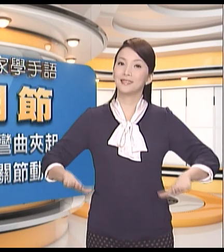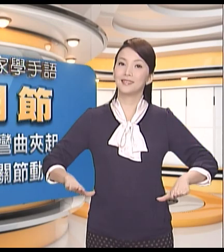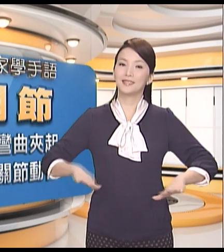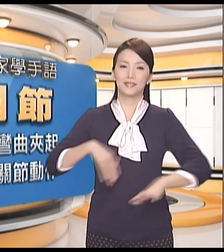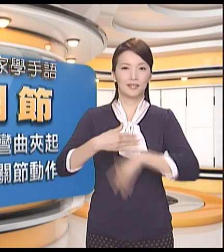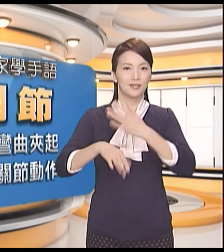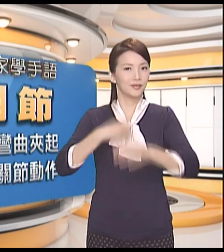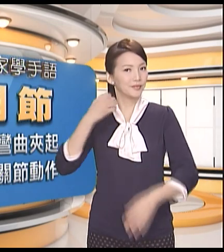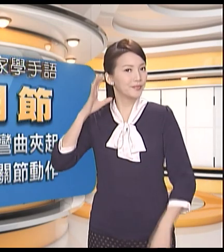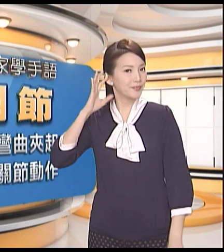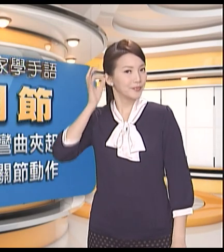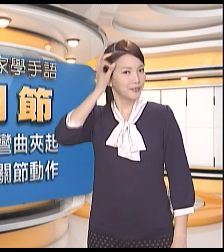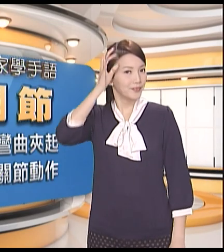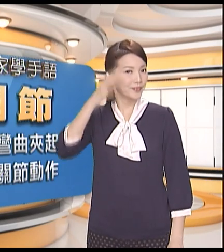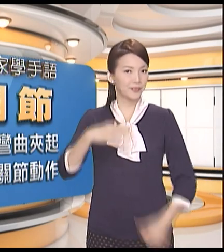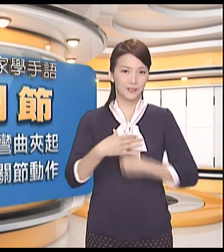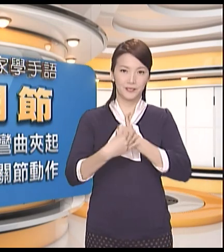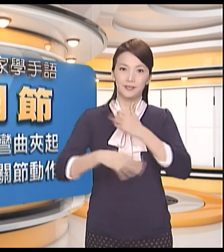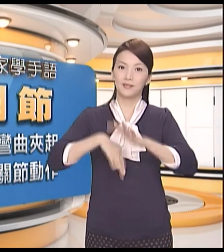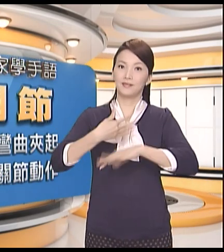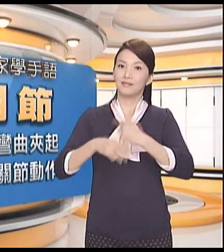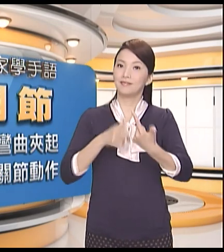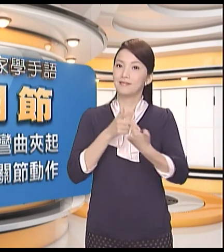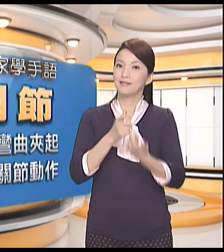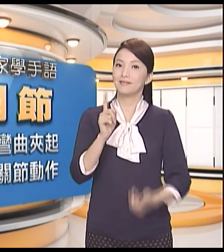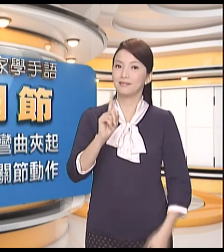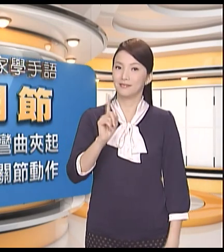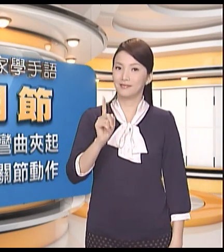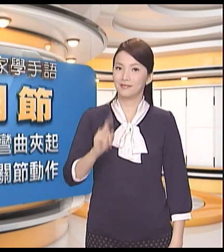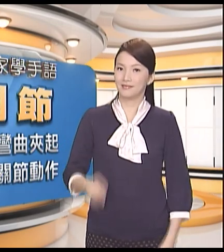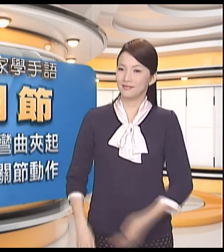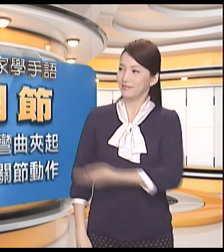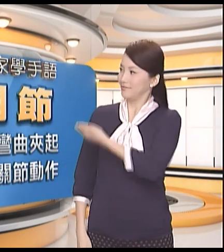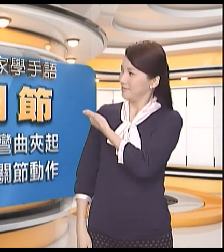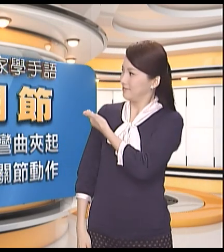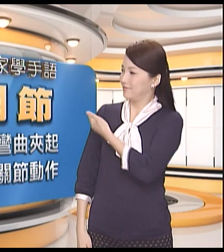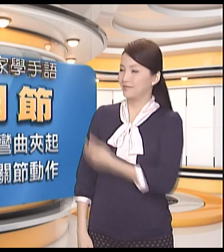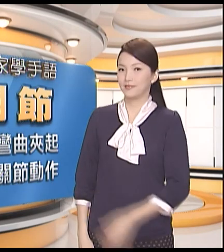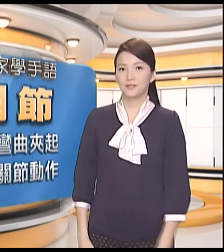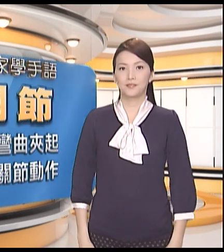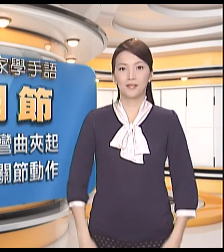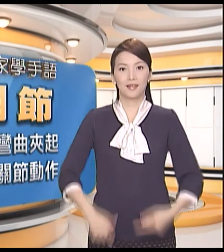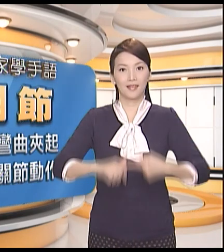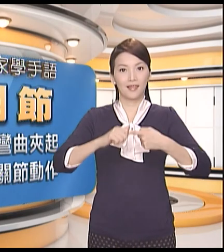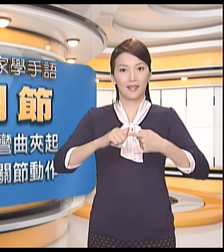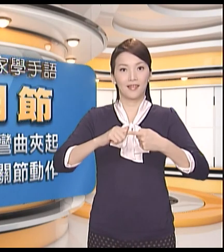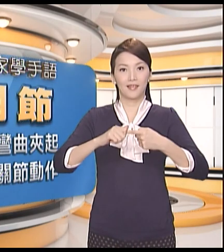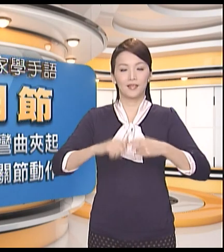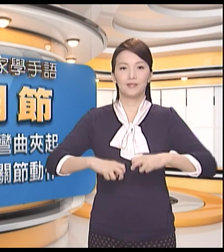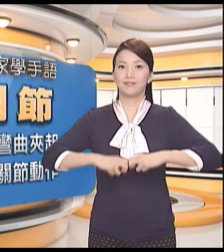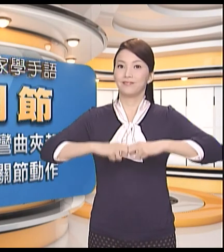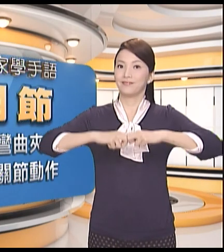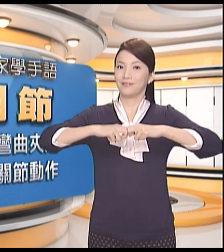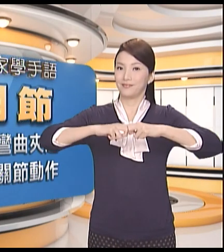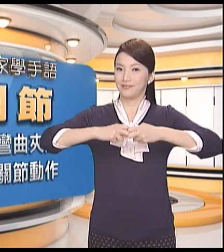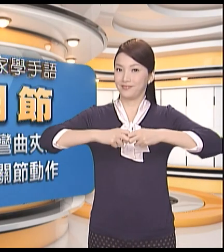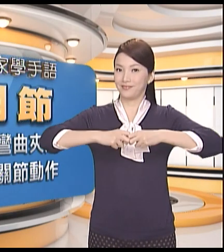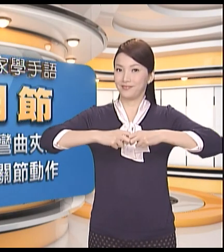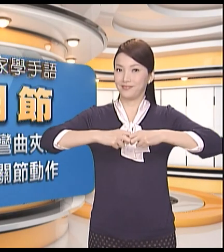今天的手语新闻通，我们来学学关节的手语。可以用两根指头夹起来动一动，这样就